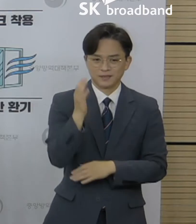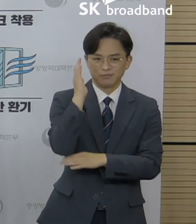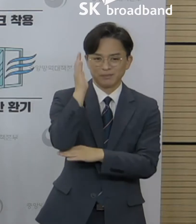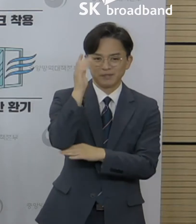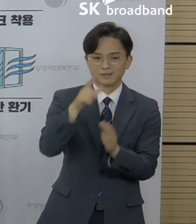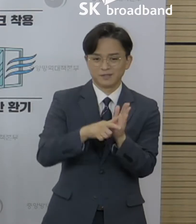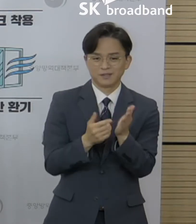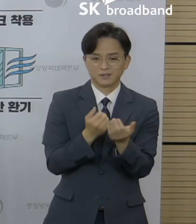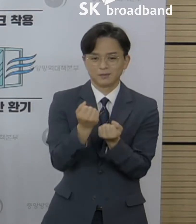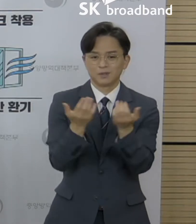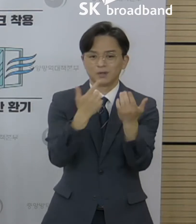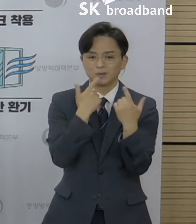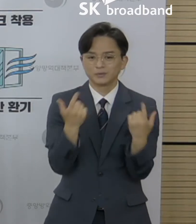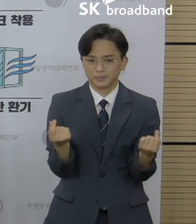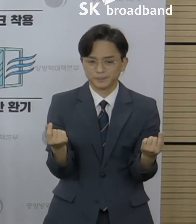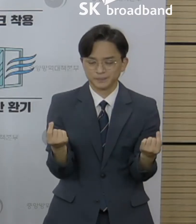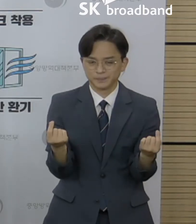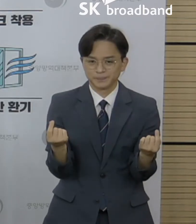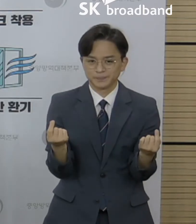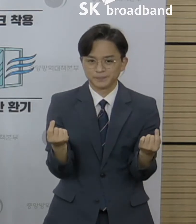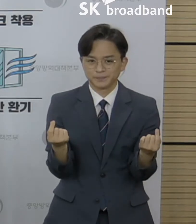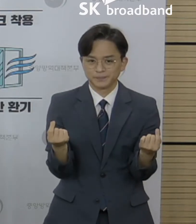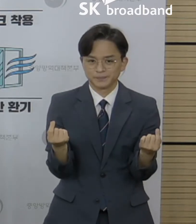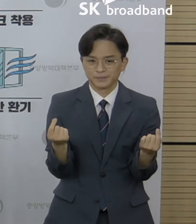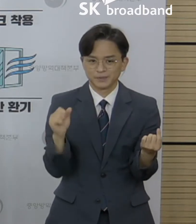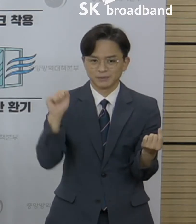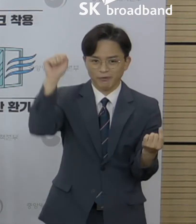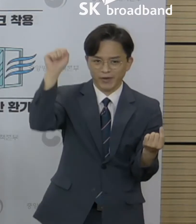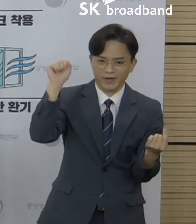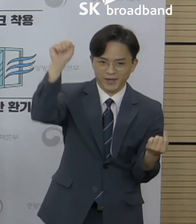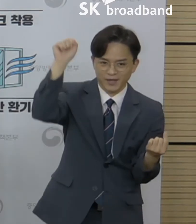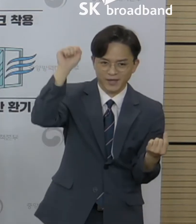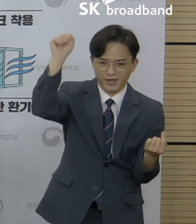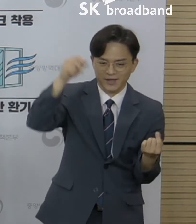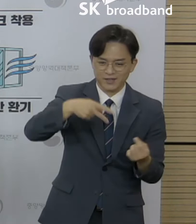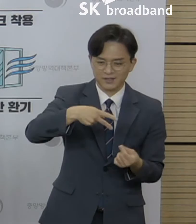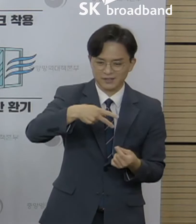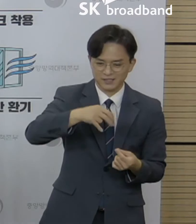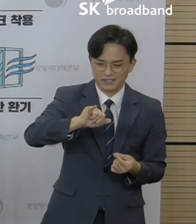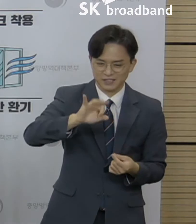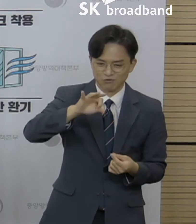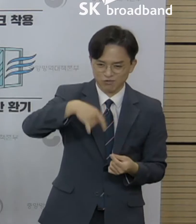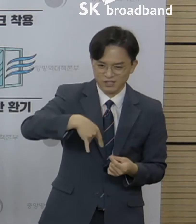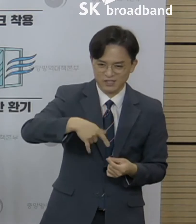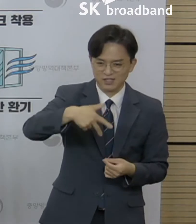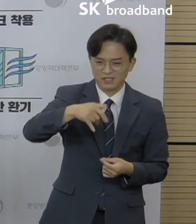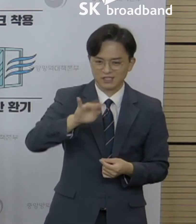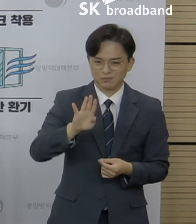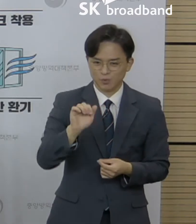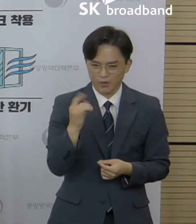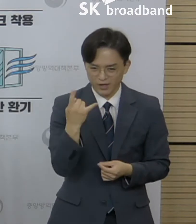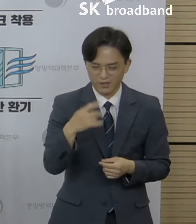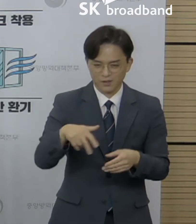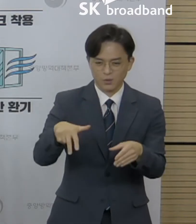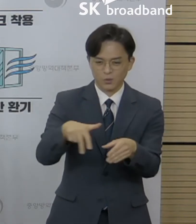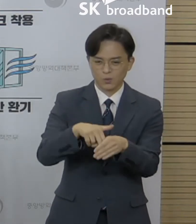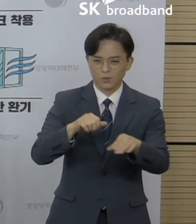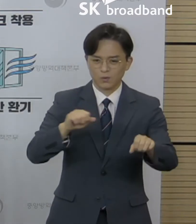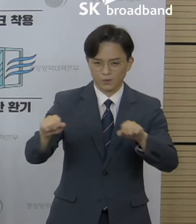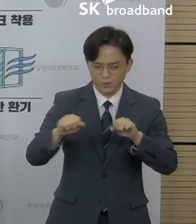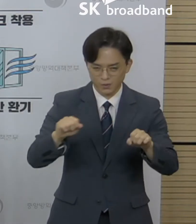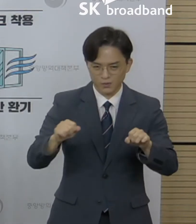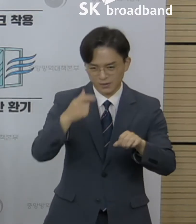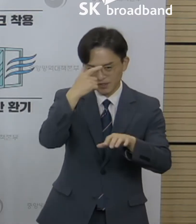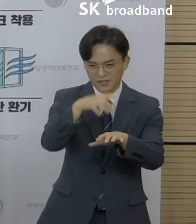당장은 각종 집회나 시위, 그리고 종교 등 활동, 또한 젊은